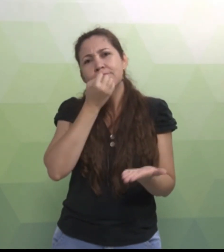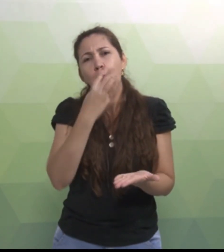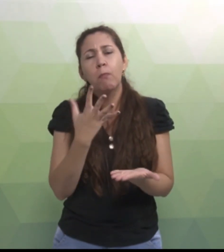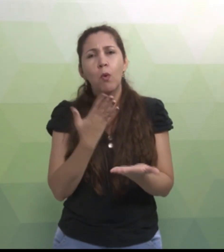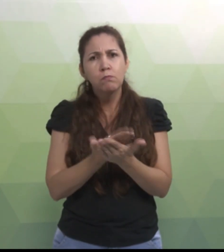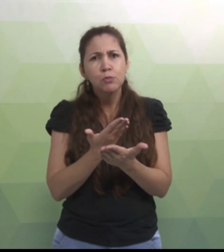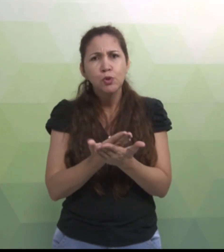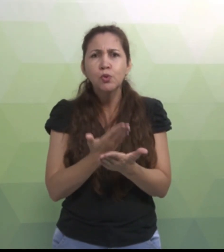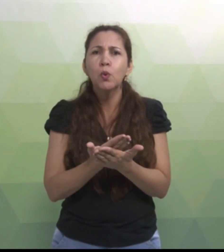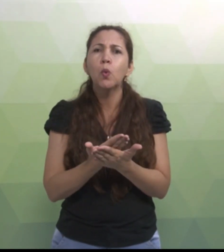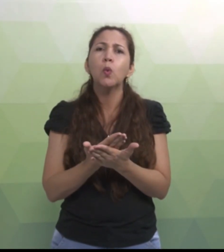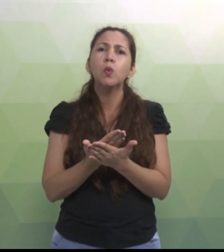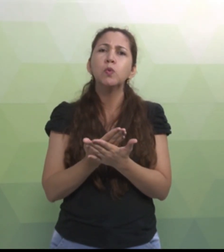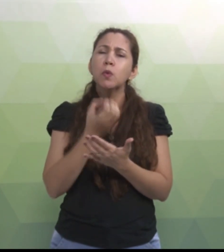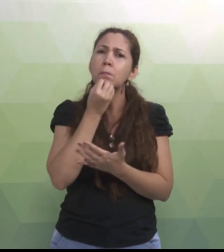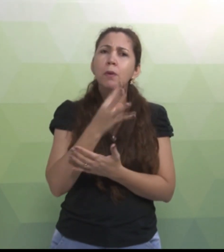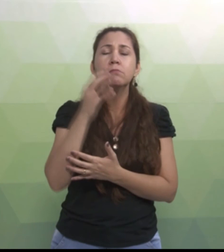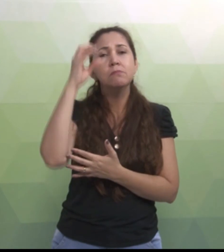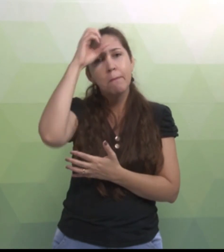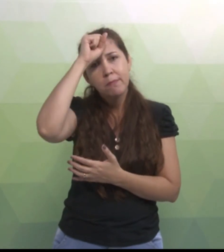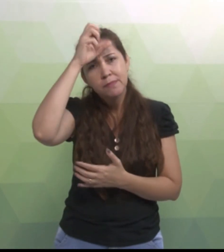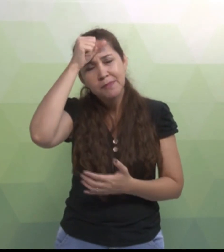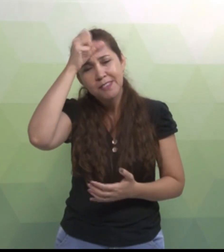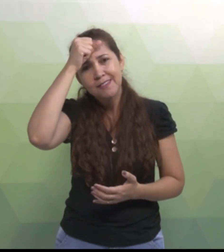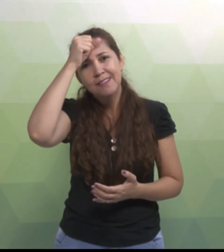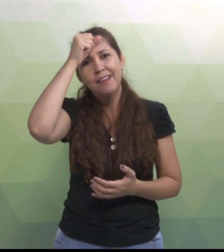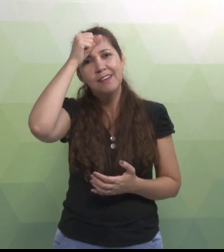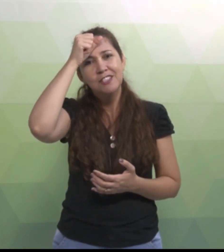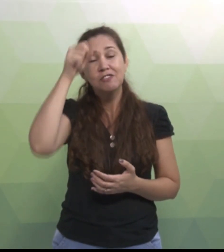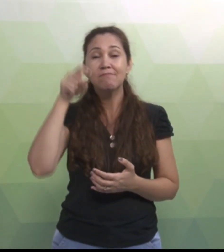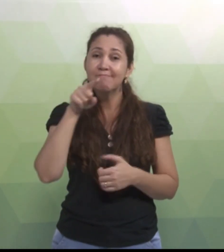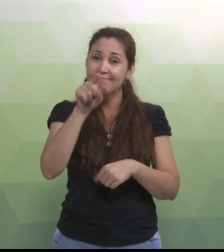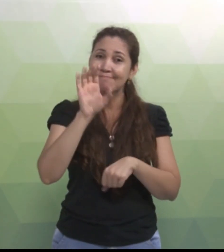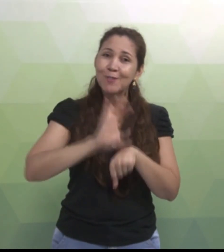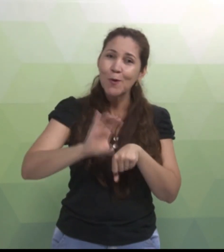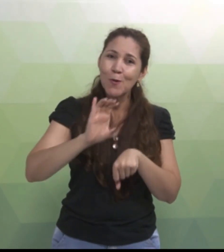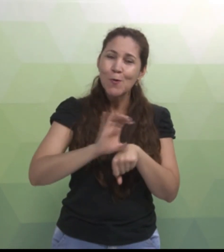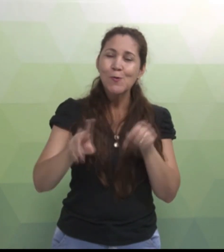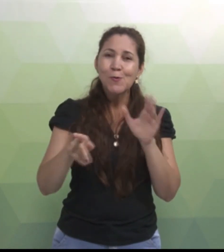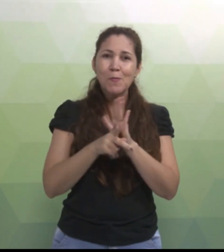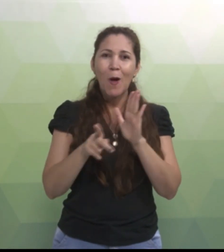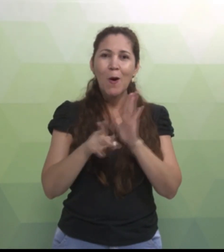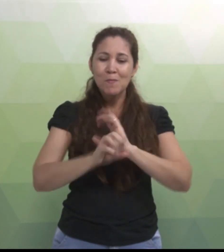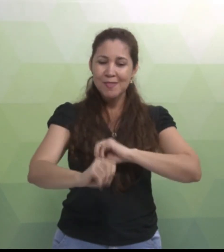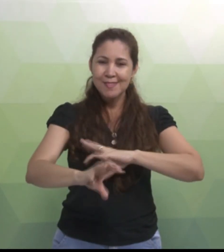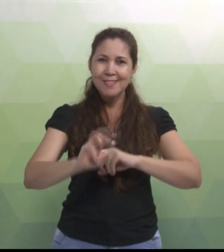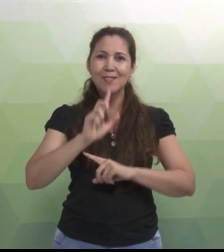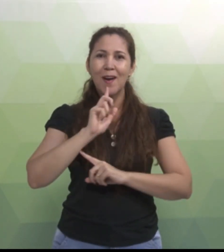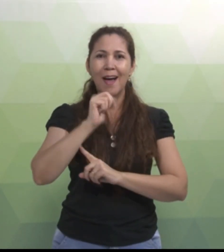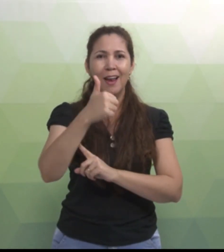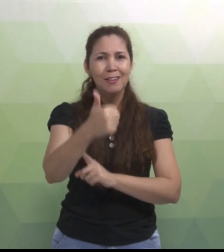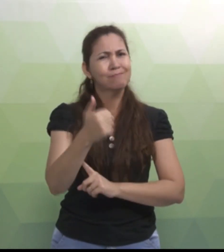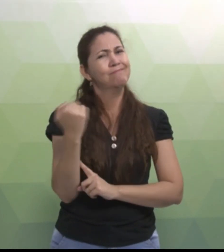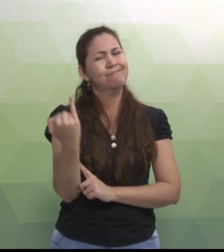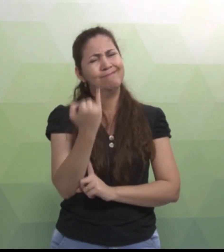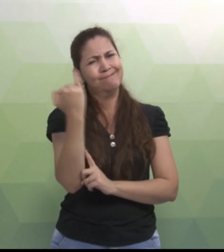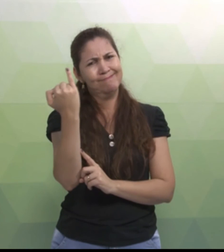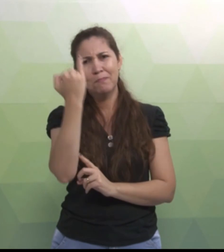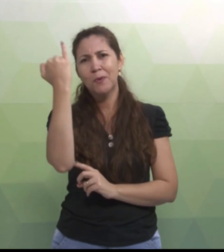tenham gostado da nossa aula, foi muito bom. Então, espero que vocês tenham aprendido sobre o processo de ensino da